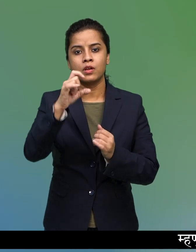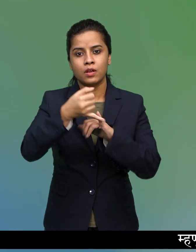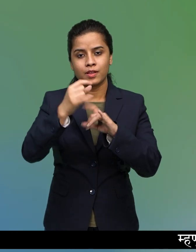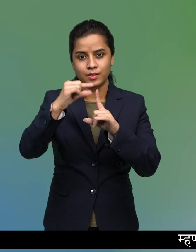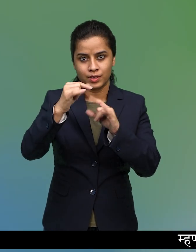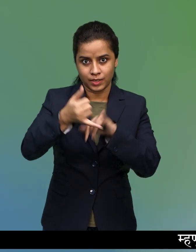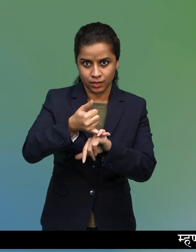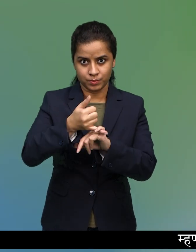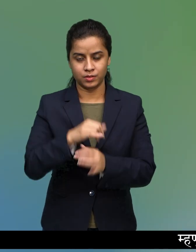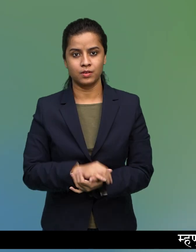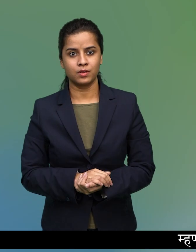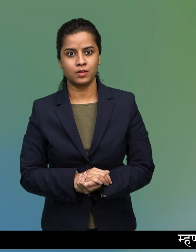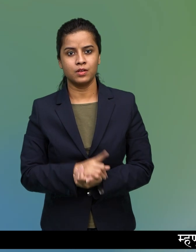म्हणून तिला बायस्पीड